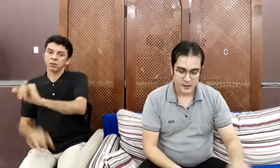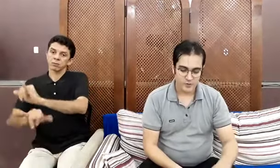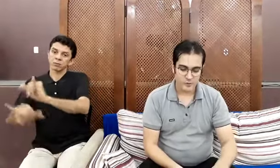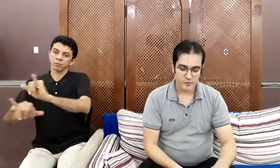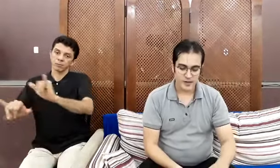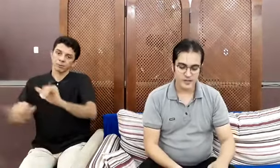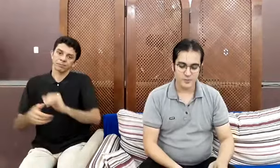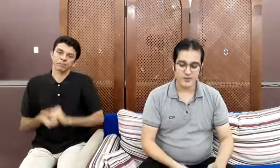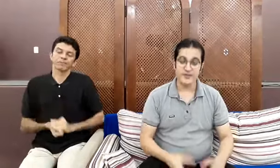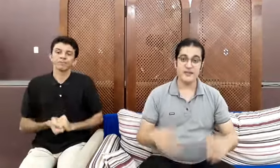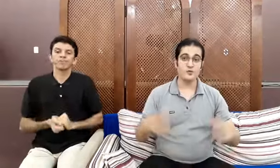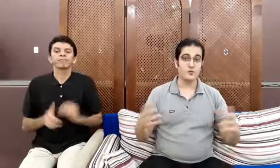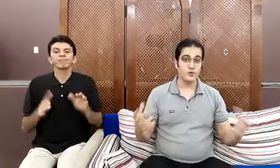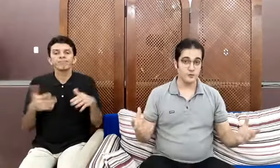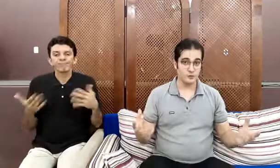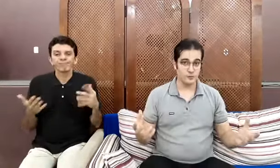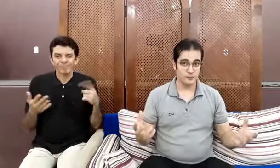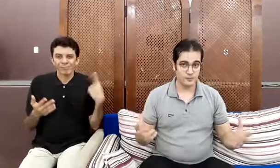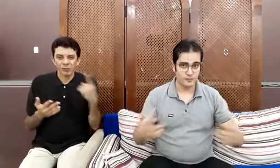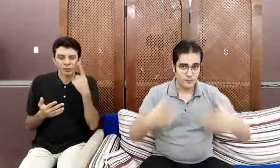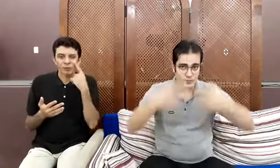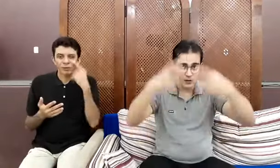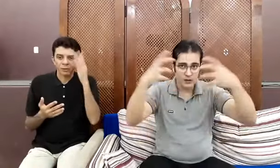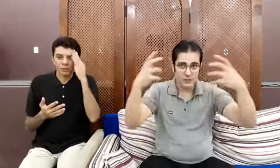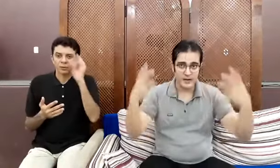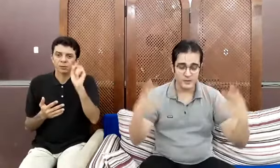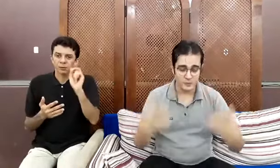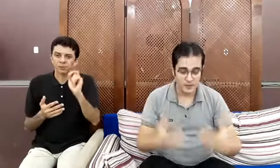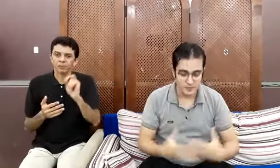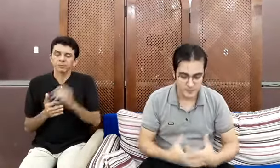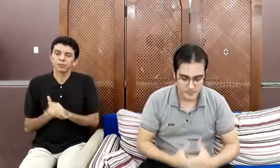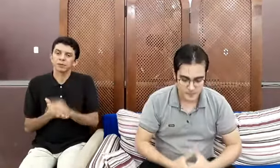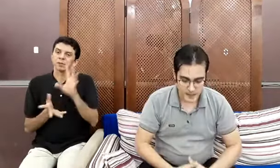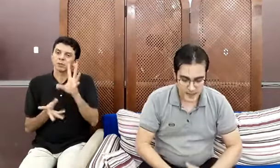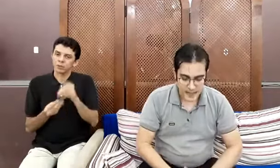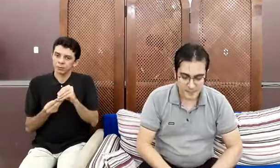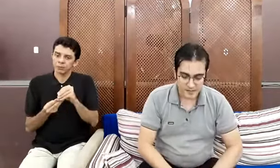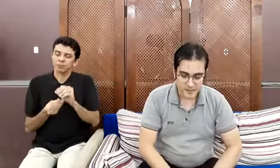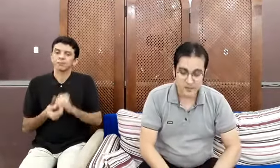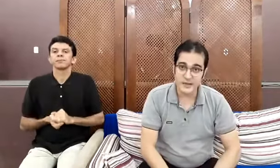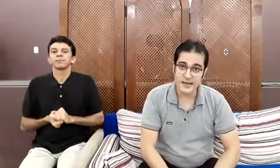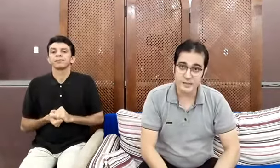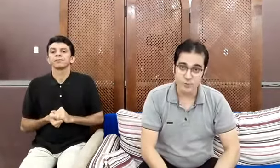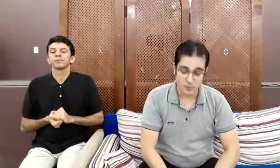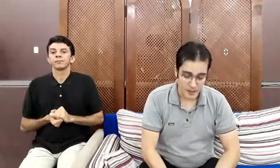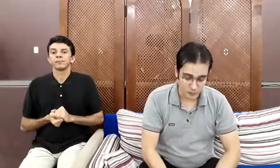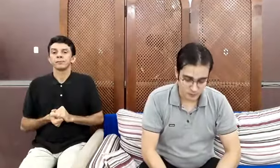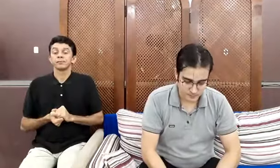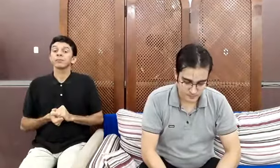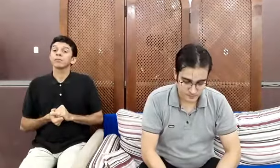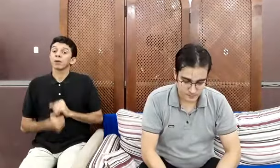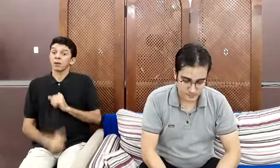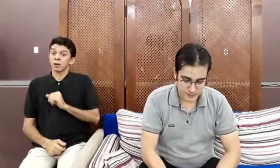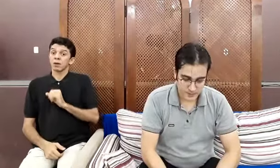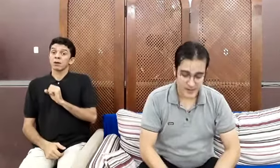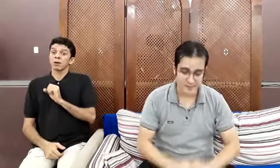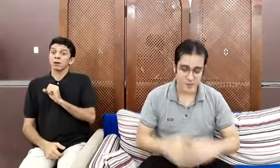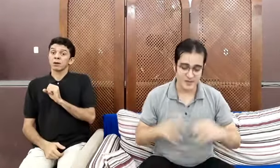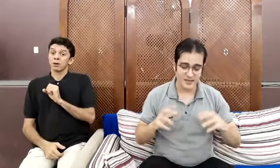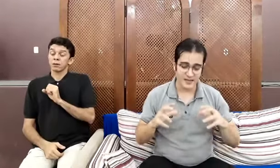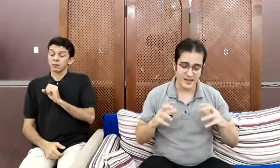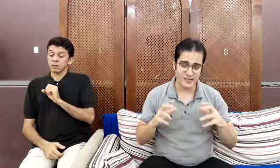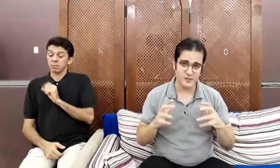Então, meus irmãos, o que é que a gente pode entender de tudo isso? De maneira resumida, a perseguição liderada por Paulo